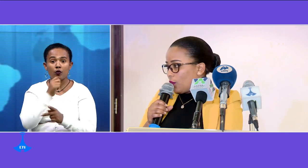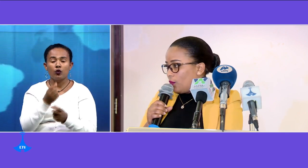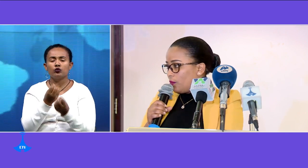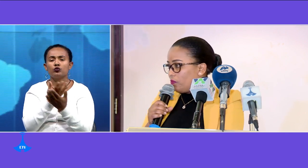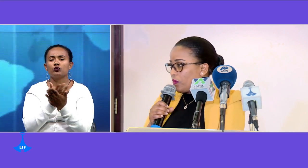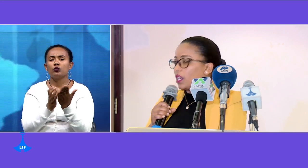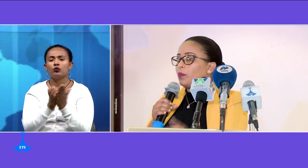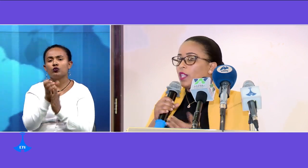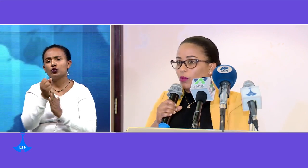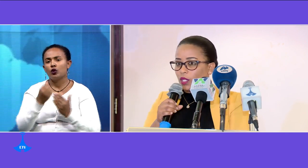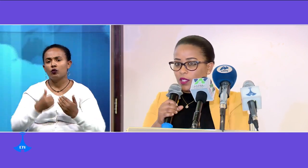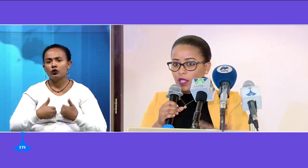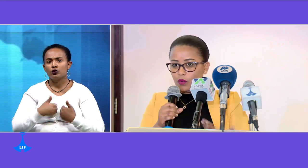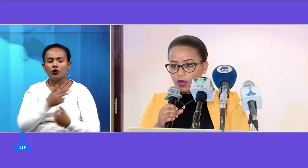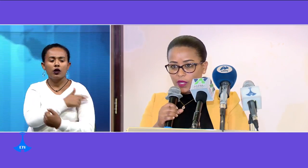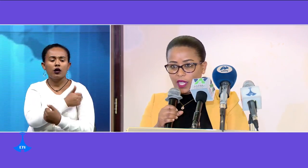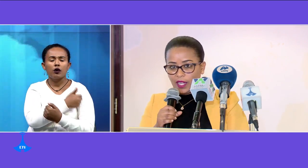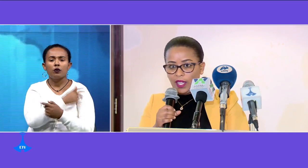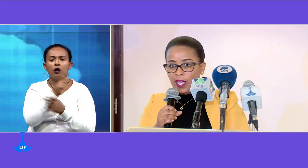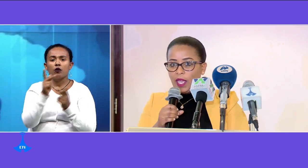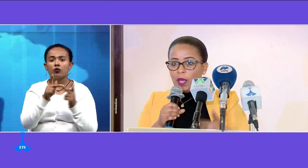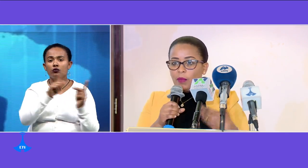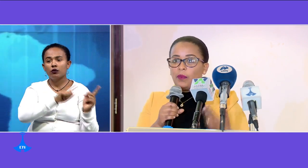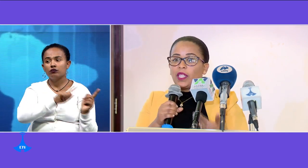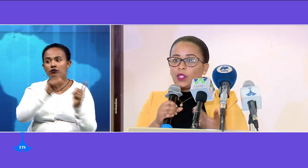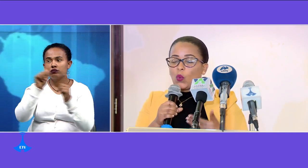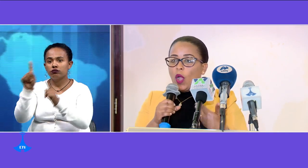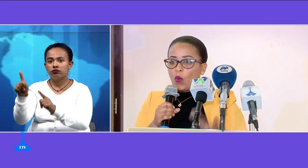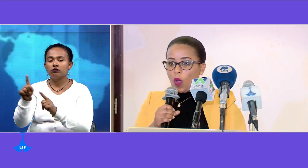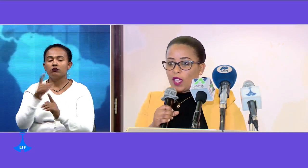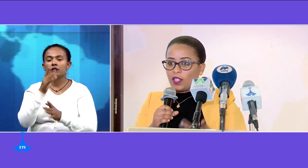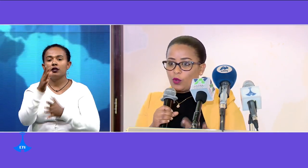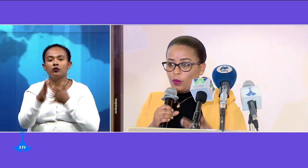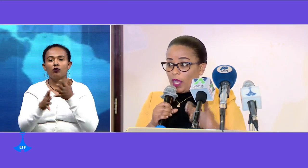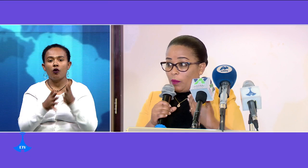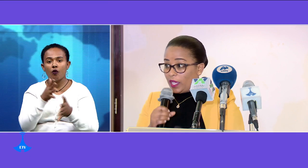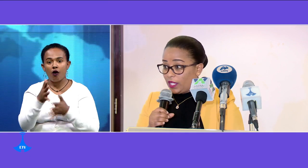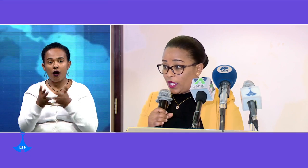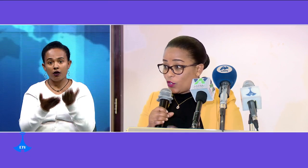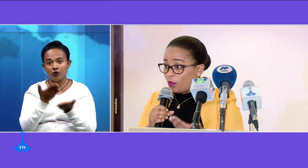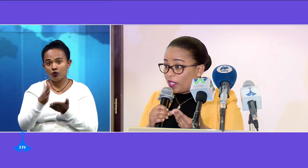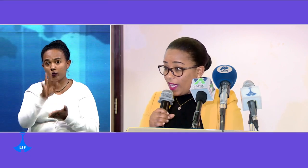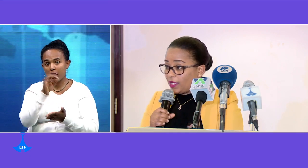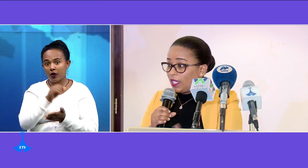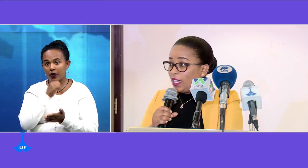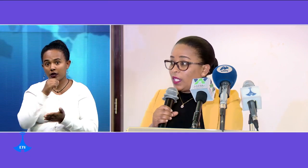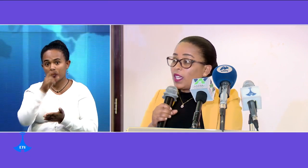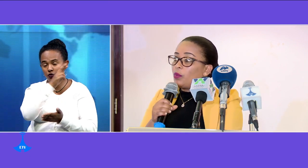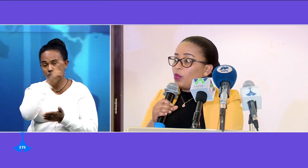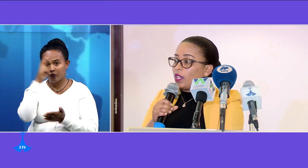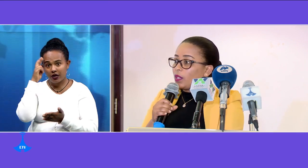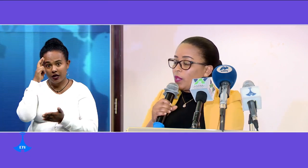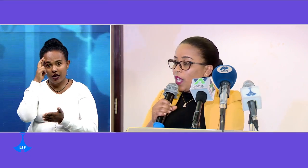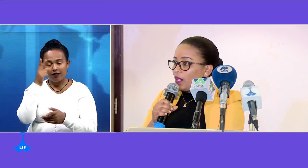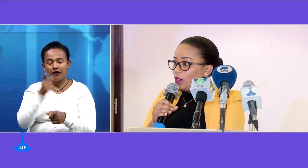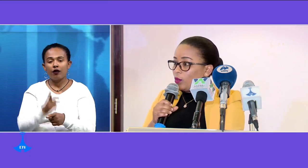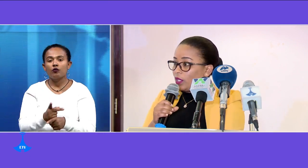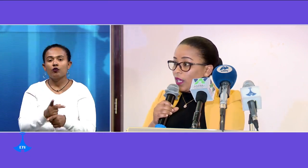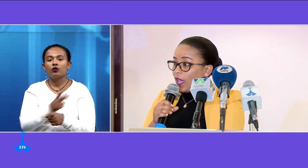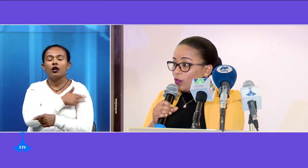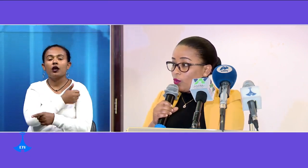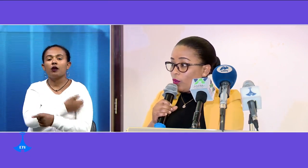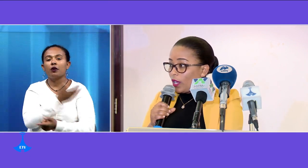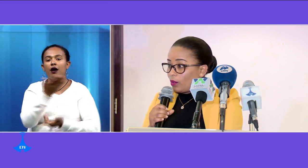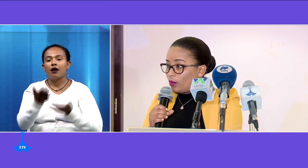መብቶች አሉ። ህክምና ቦታ ሲሄዱ ለምሳሌ በምልክት ቋንቋ አገልግሎት ባለማግኘታቸው ምክንያት ተገቢውን የህክምና